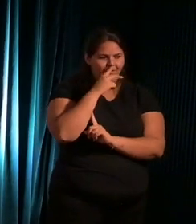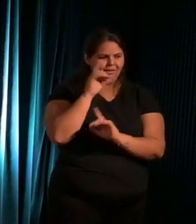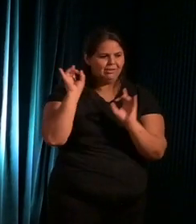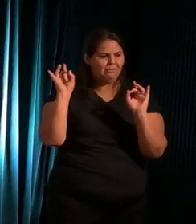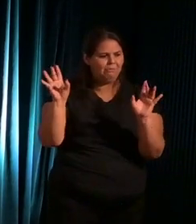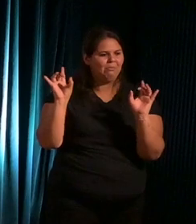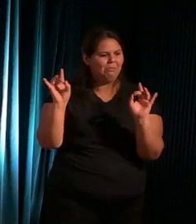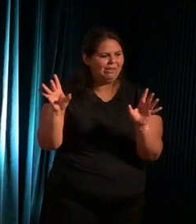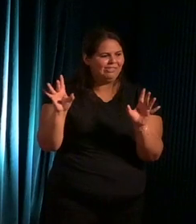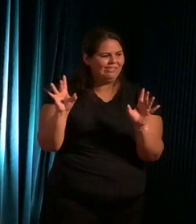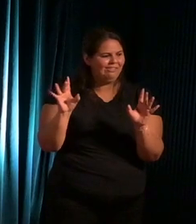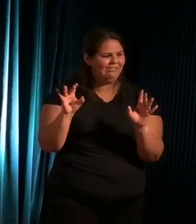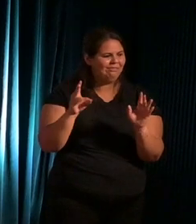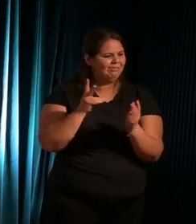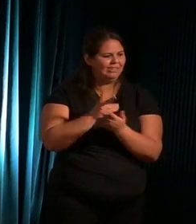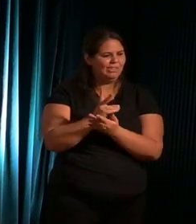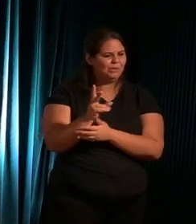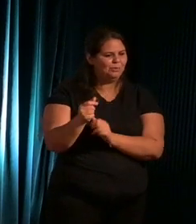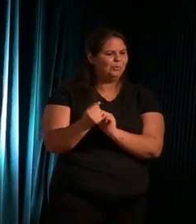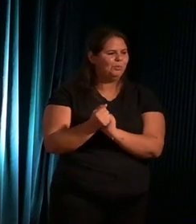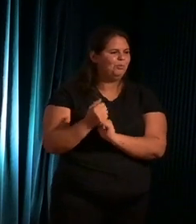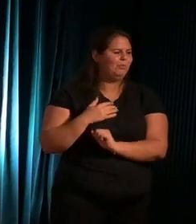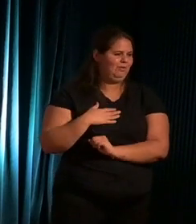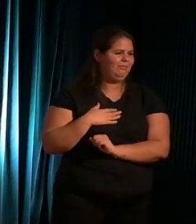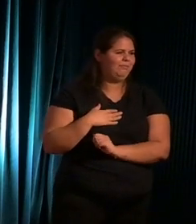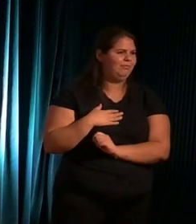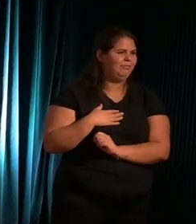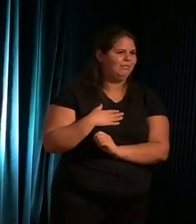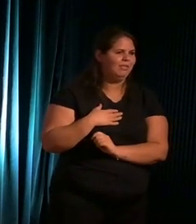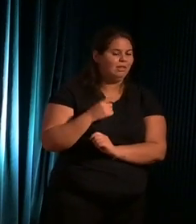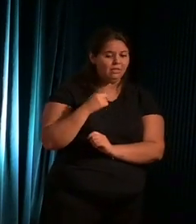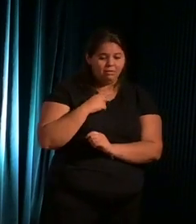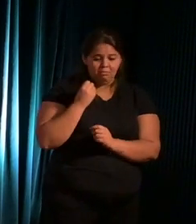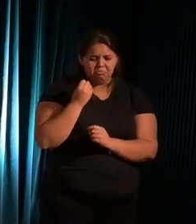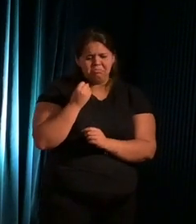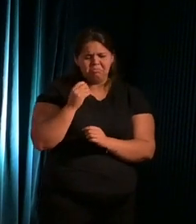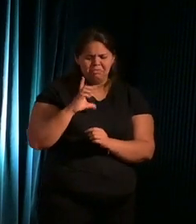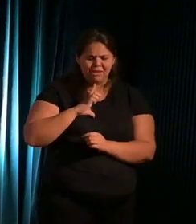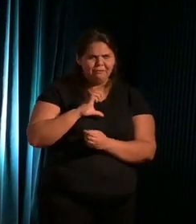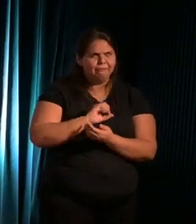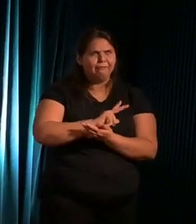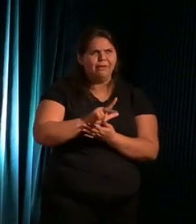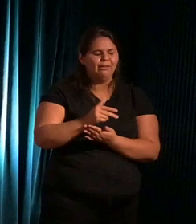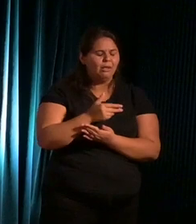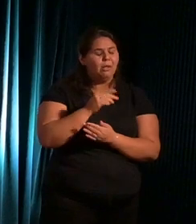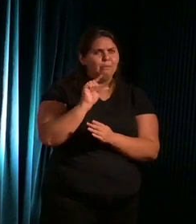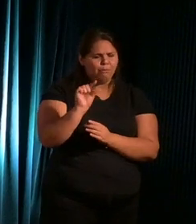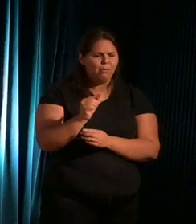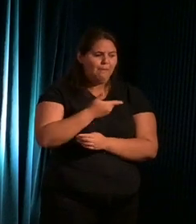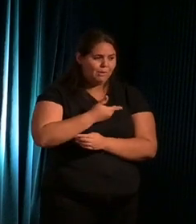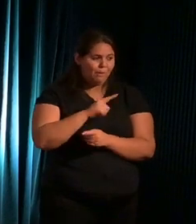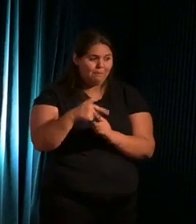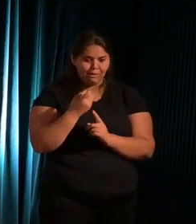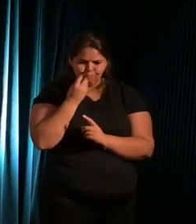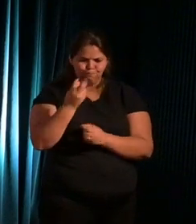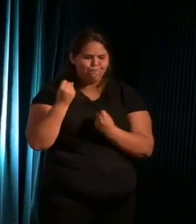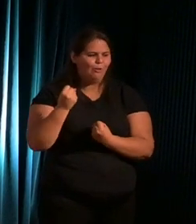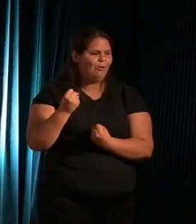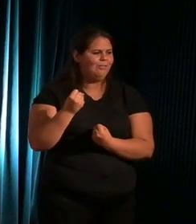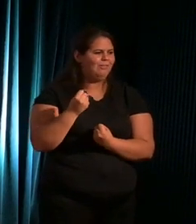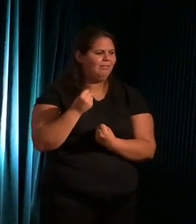de falharem comigo. Nós temos boas companhias, muito boas. Amigos